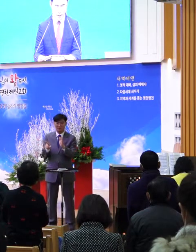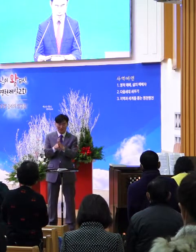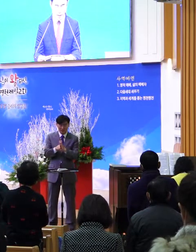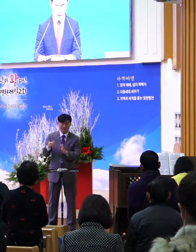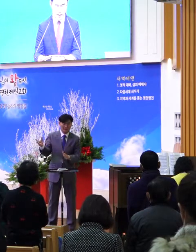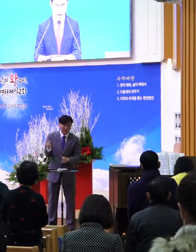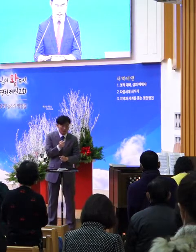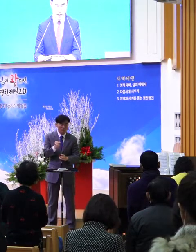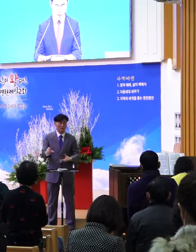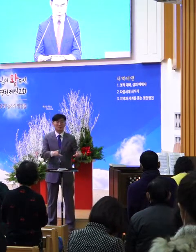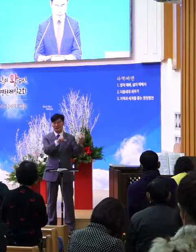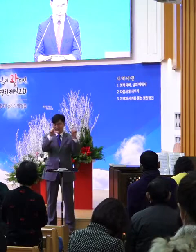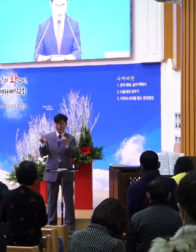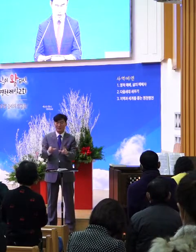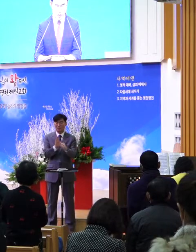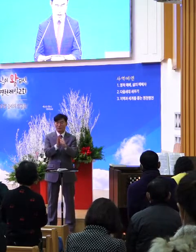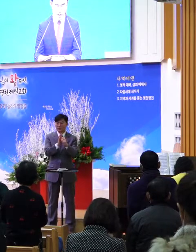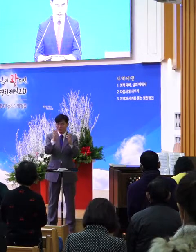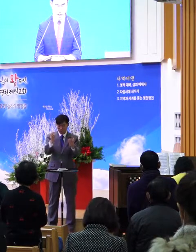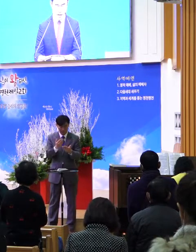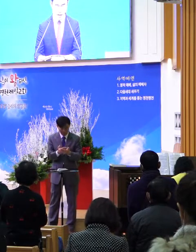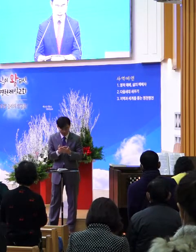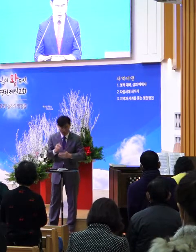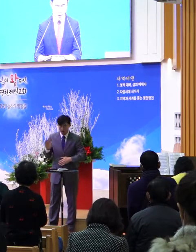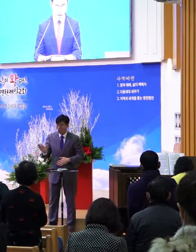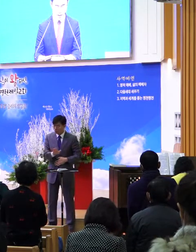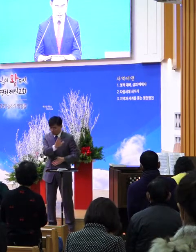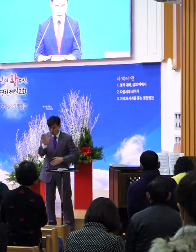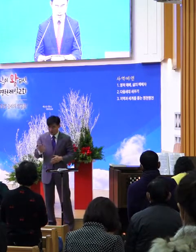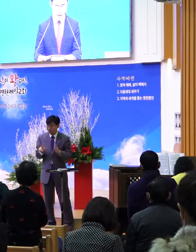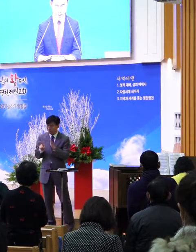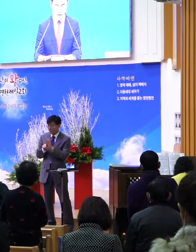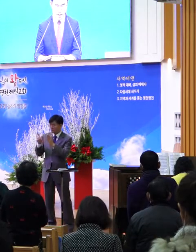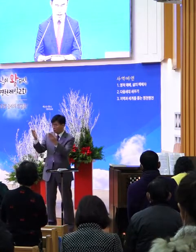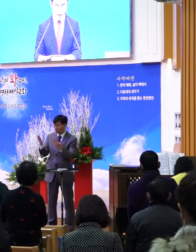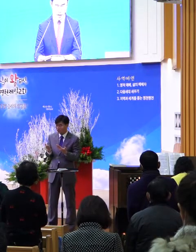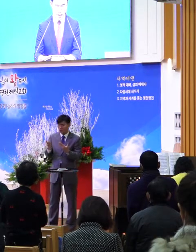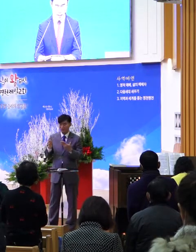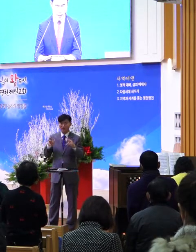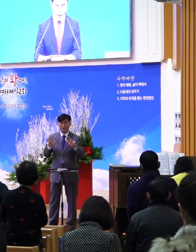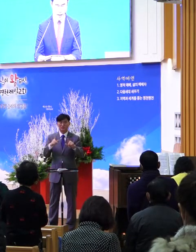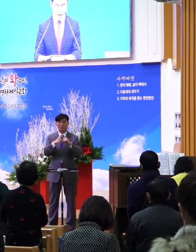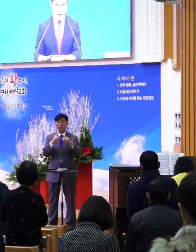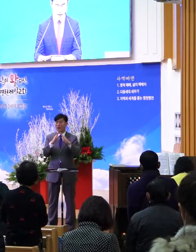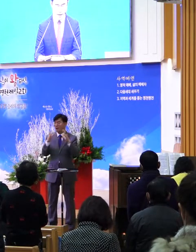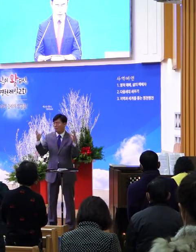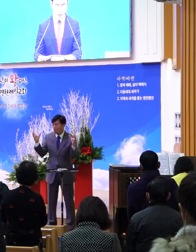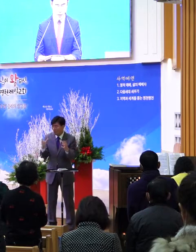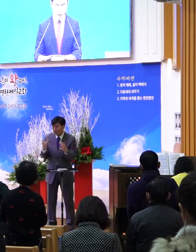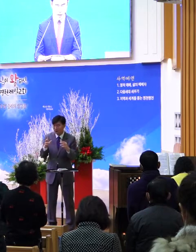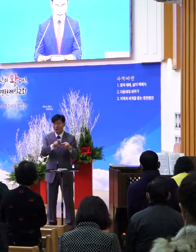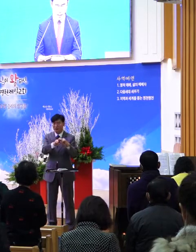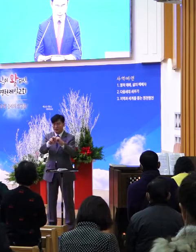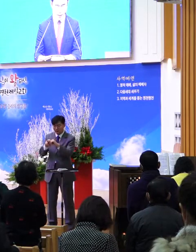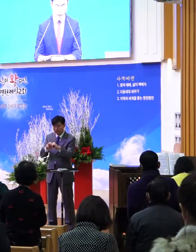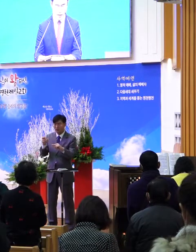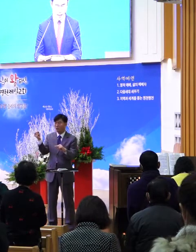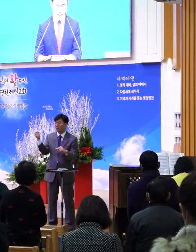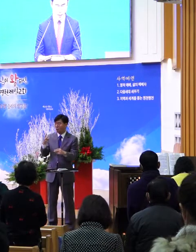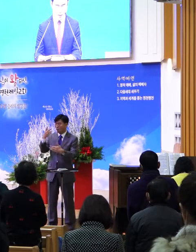하나님 아버지 우리에게 믿음 주셔서 이렇게 주의를 지키며 이 현장 예배에 또 영상의